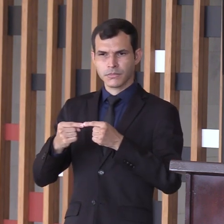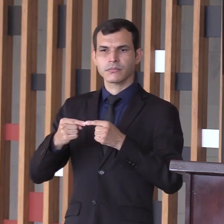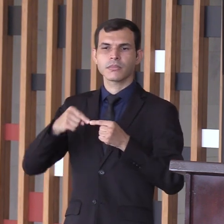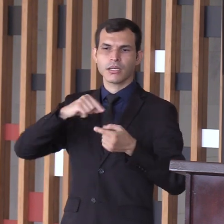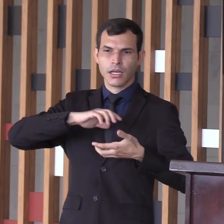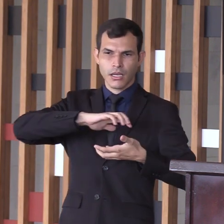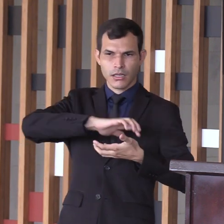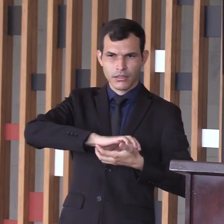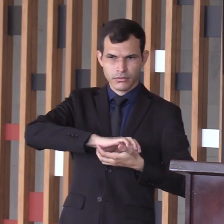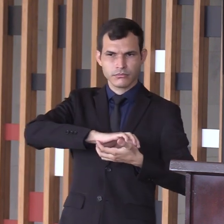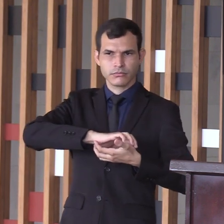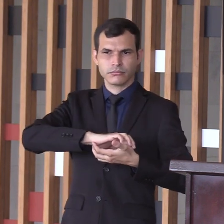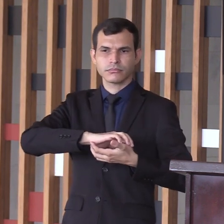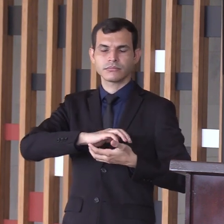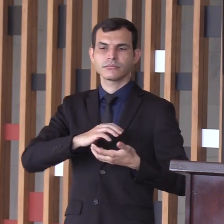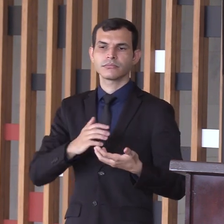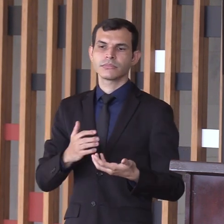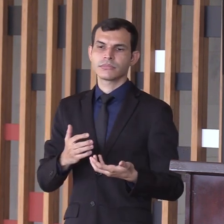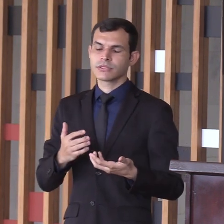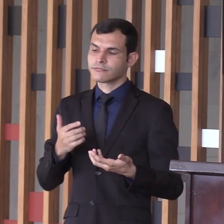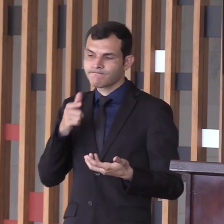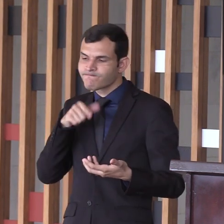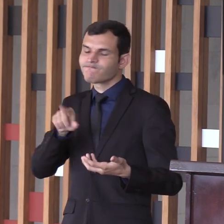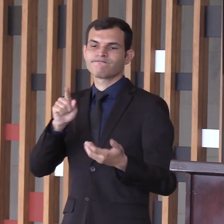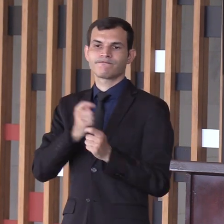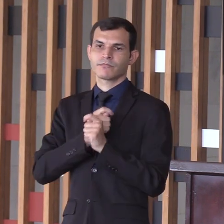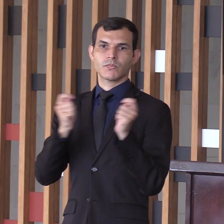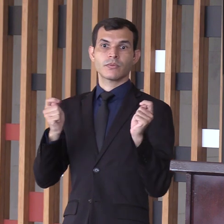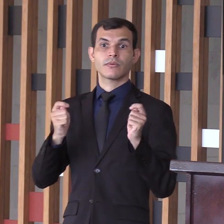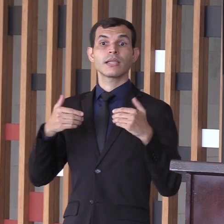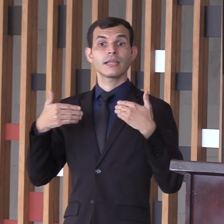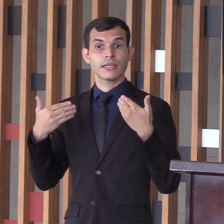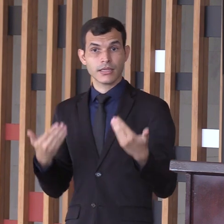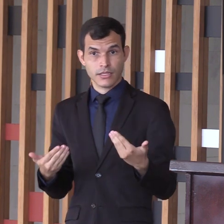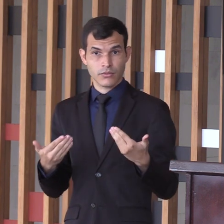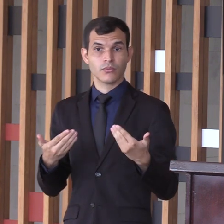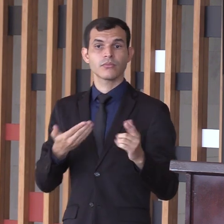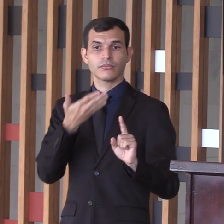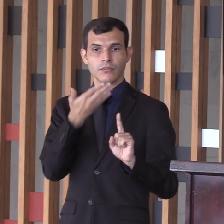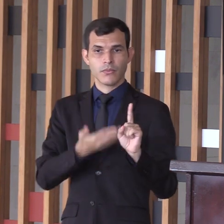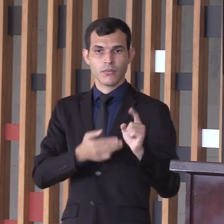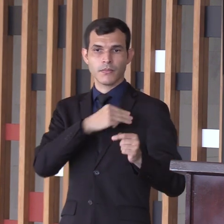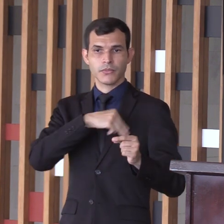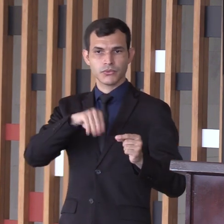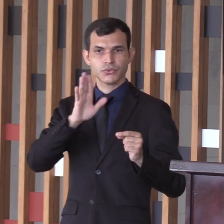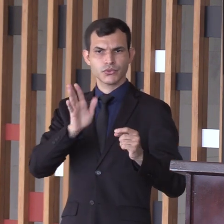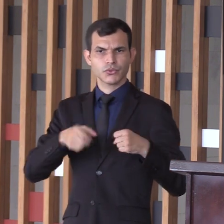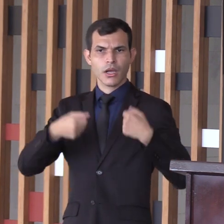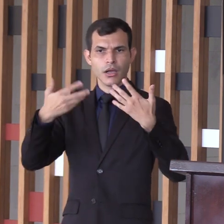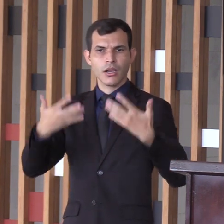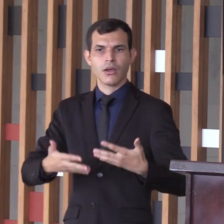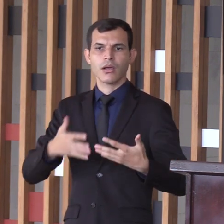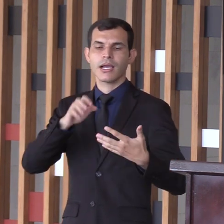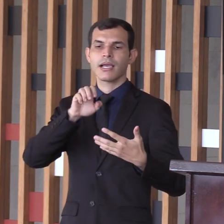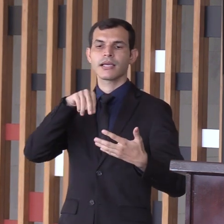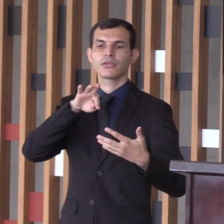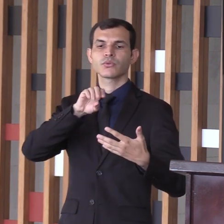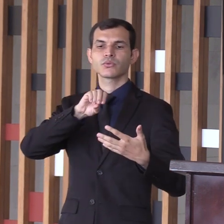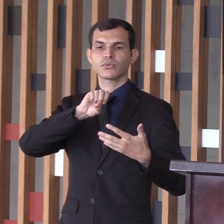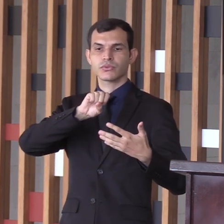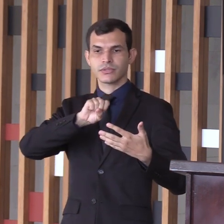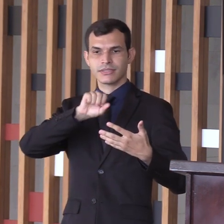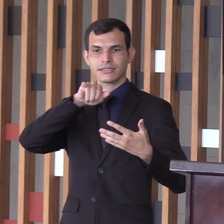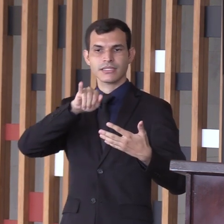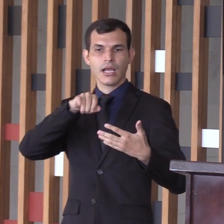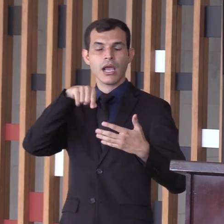França mencionou, a INTOSAI é uma organização apolítica,